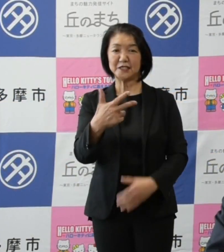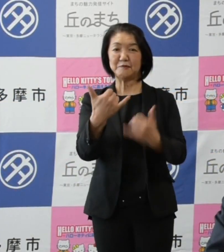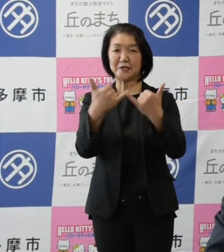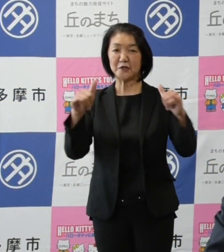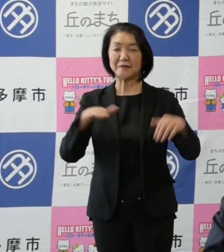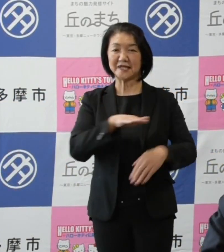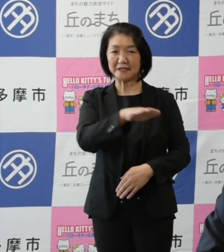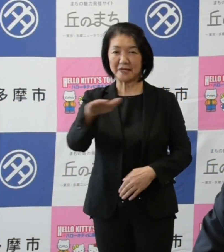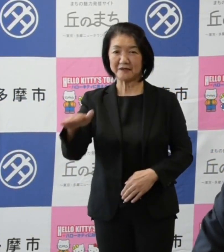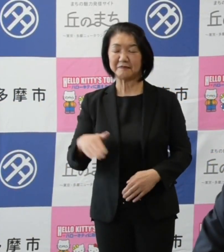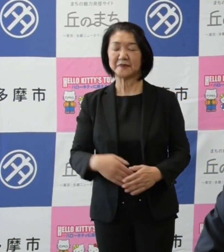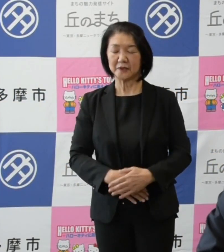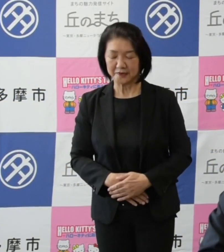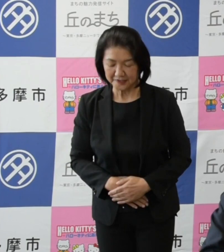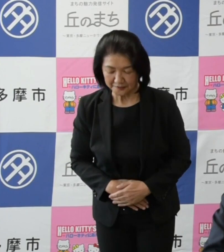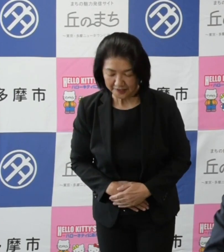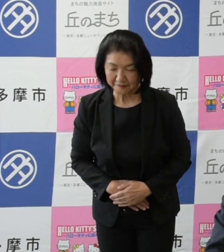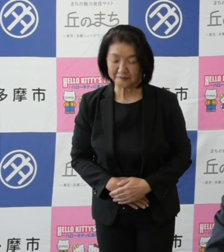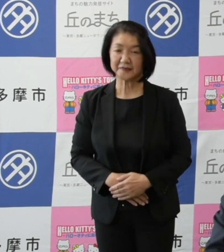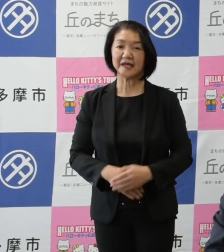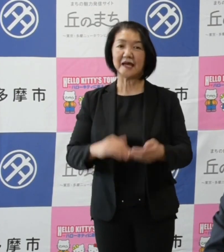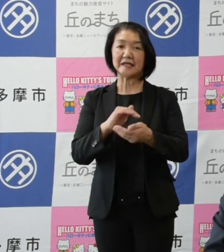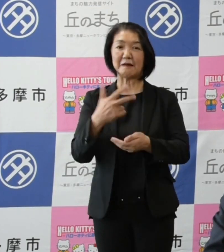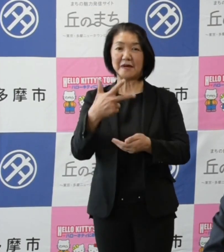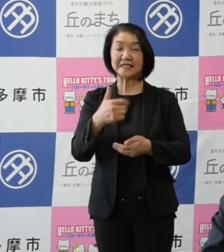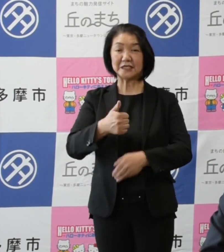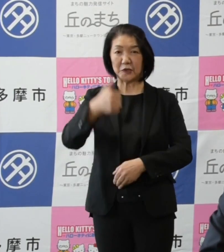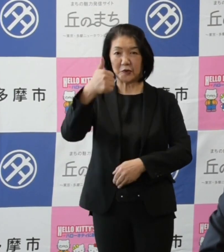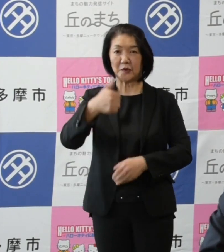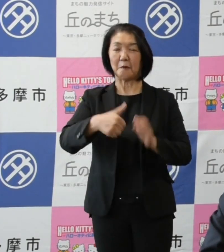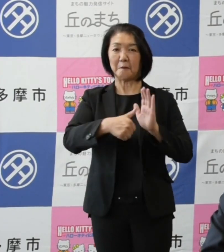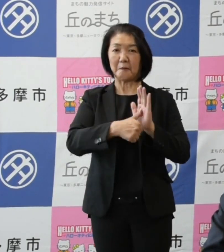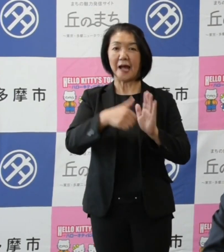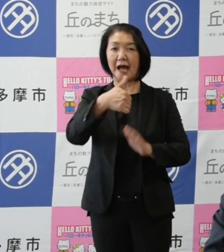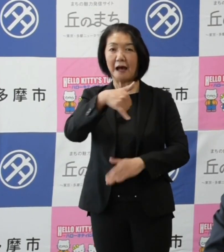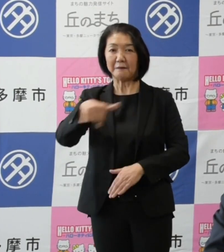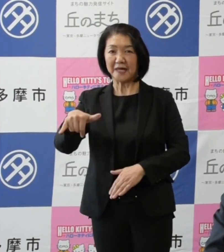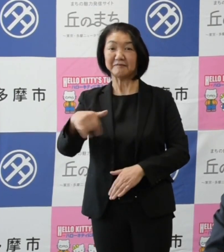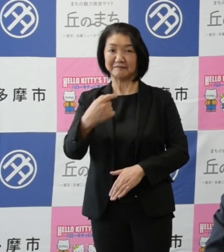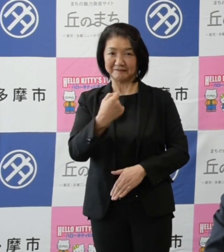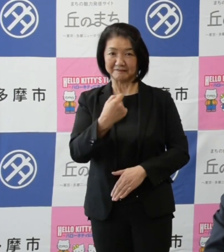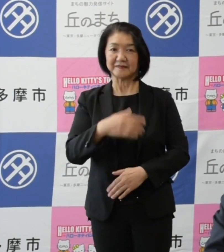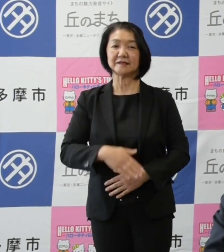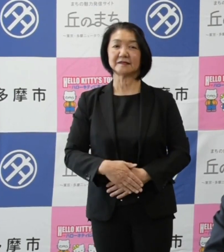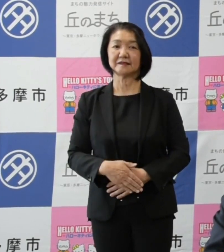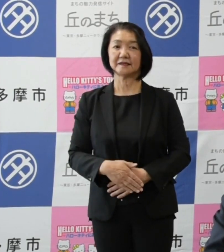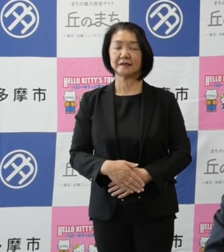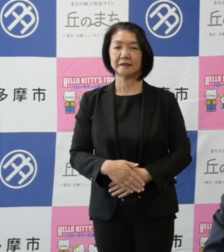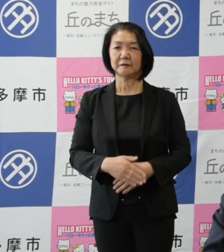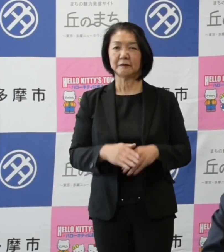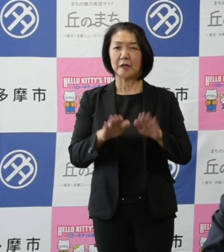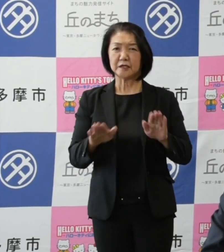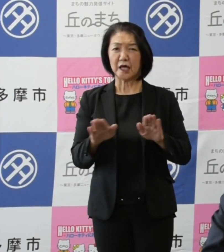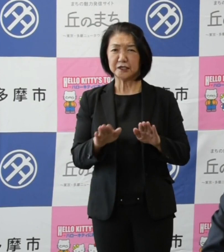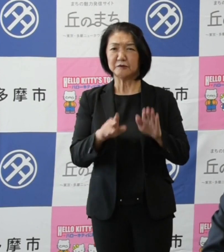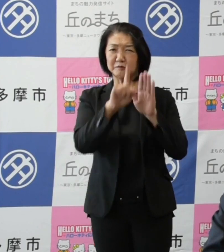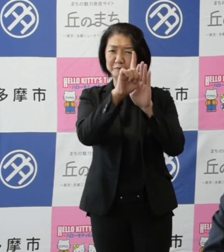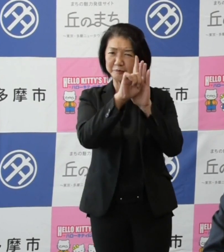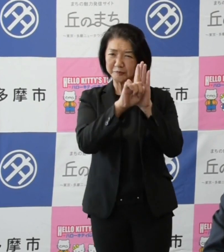市民の皆さん、こんにちは。市長の阿部博之です。めっきり涼しくなってき